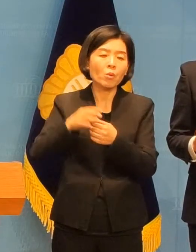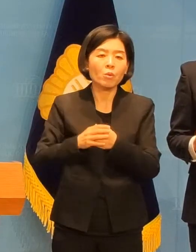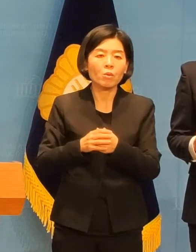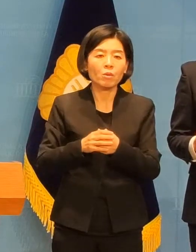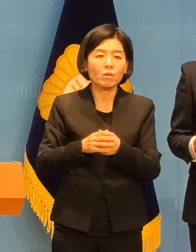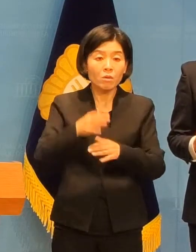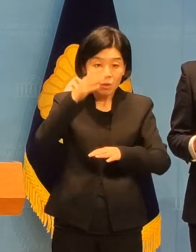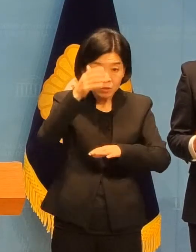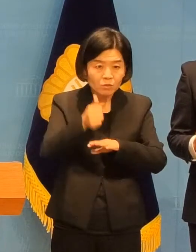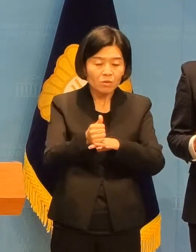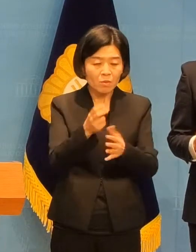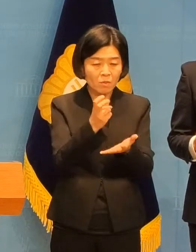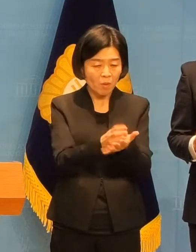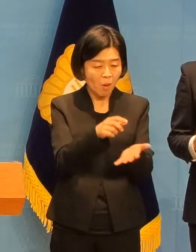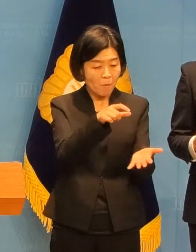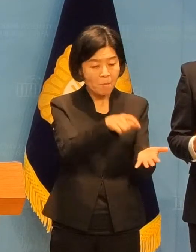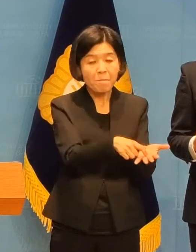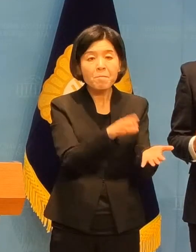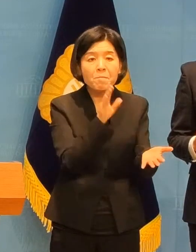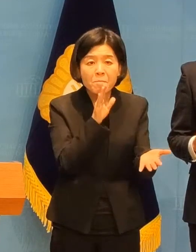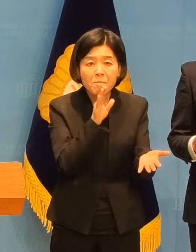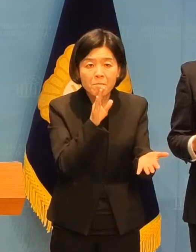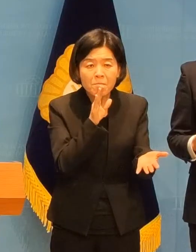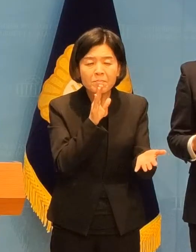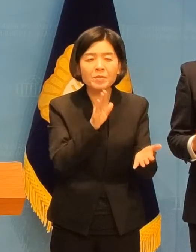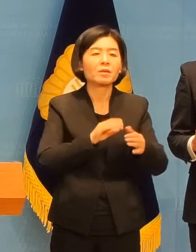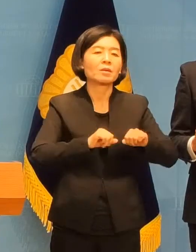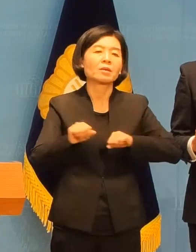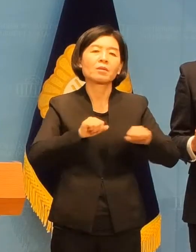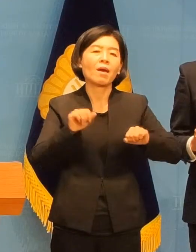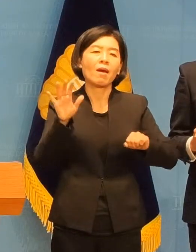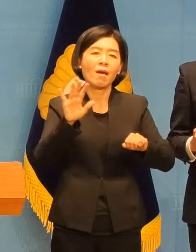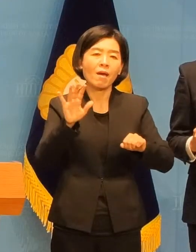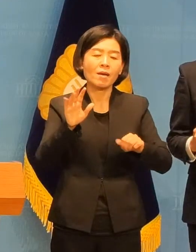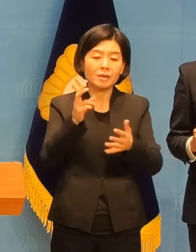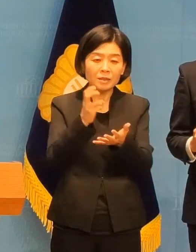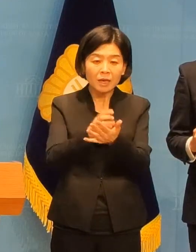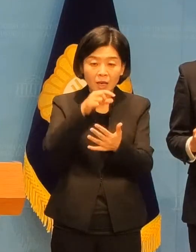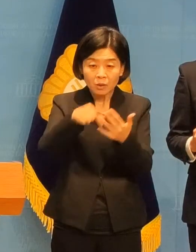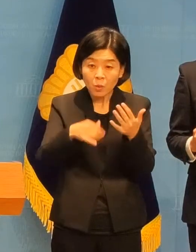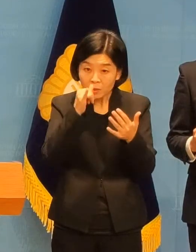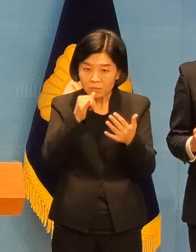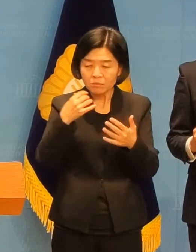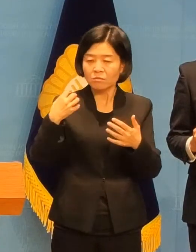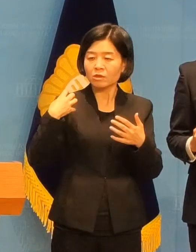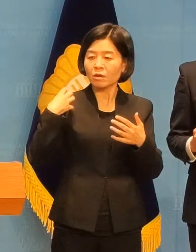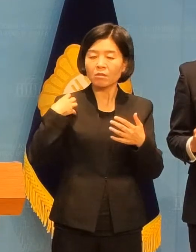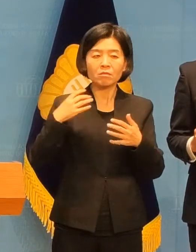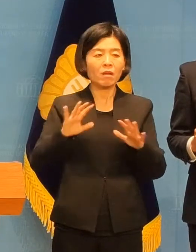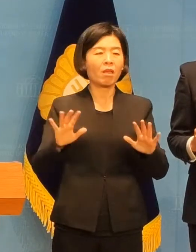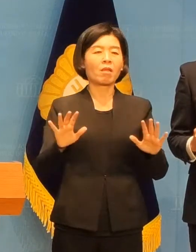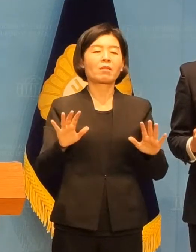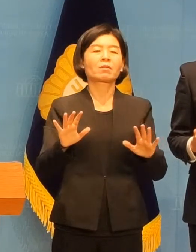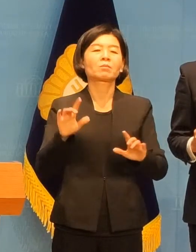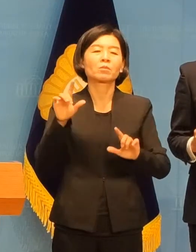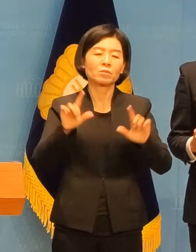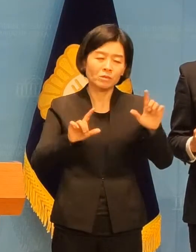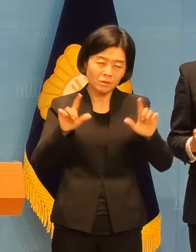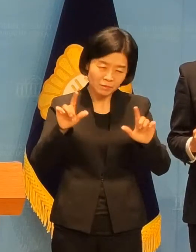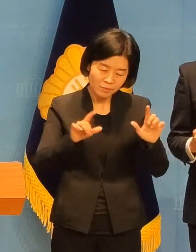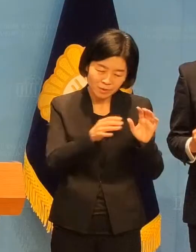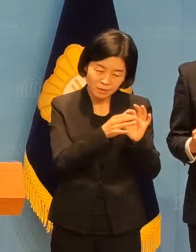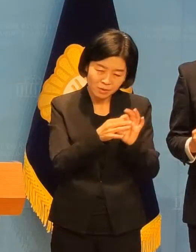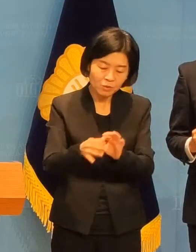결국 법은 있지만 작동하지 않고 제도는 있지만 누구도 책임지지 않는 현실이